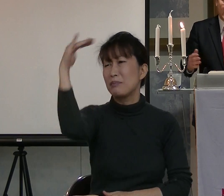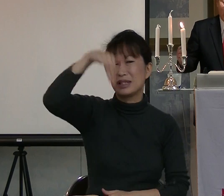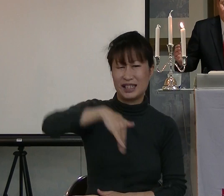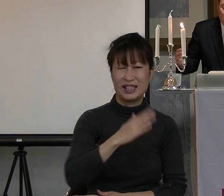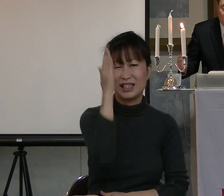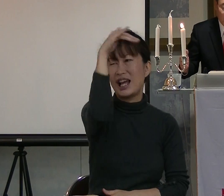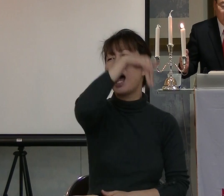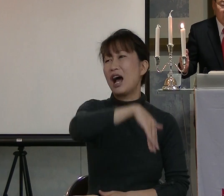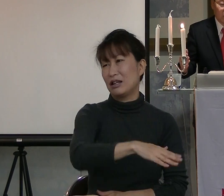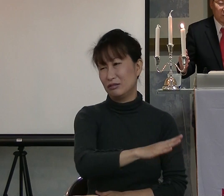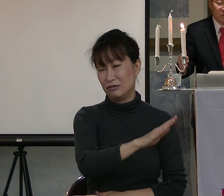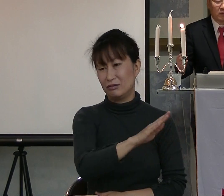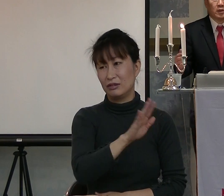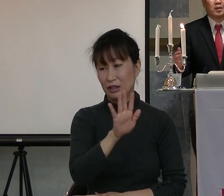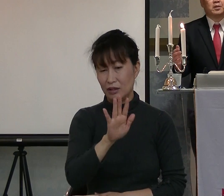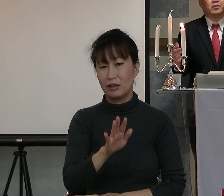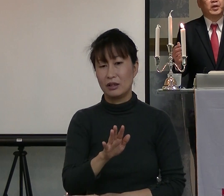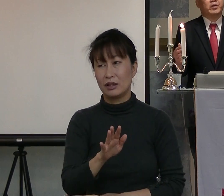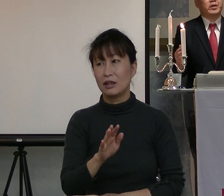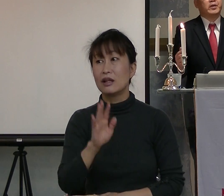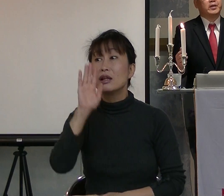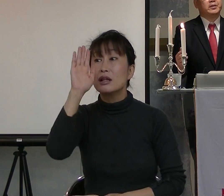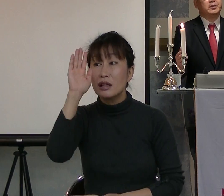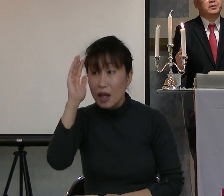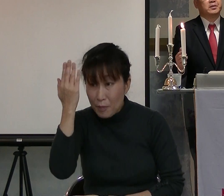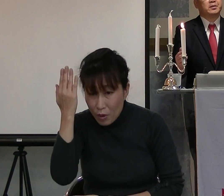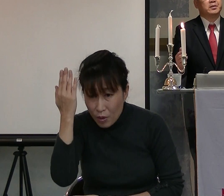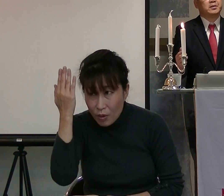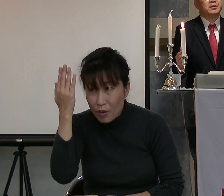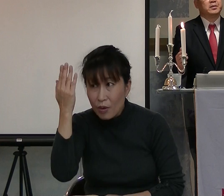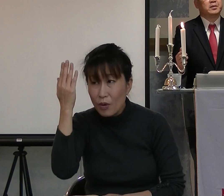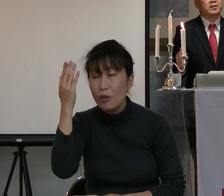その中にあっても我々は